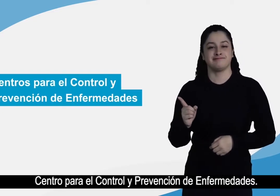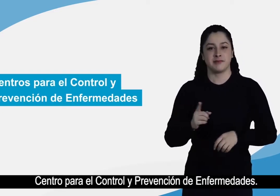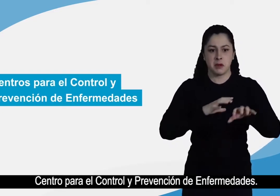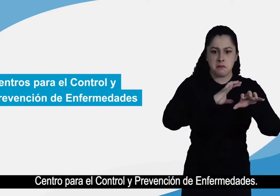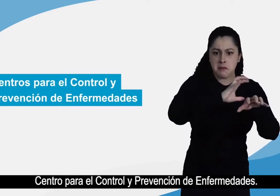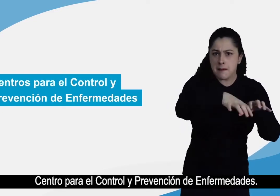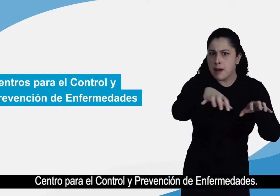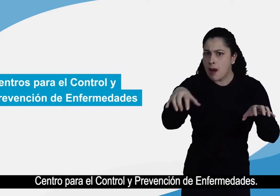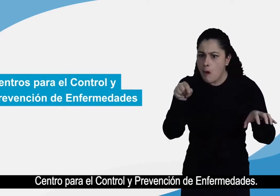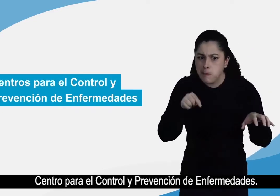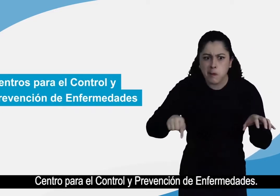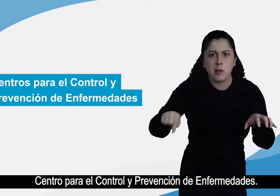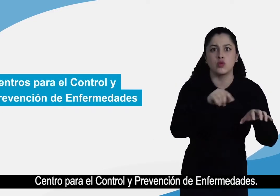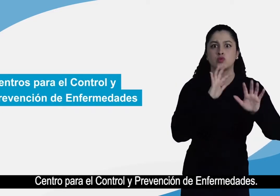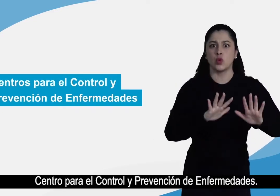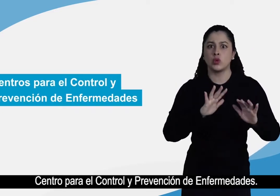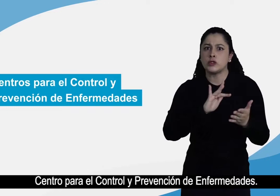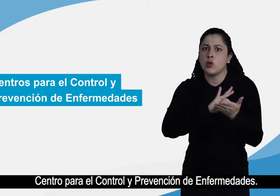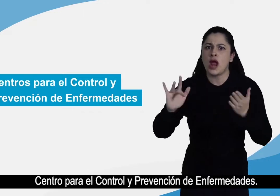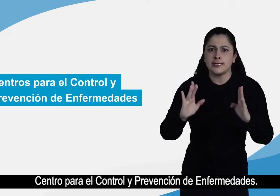Centro para el Control y Prevención de Enfermedades